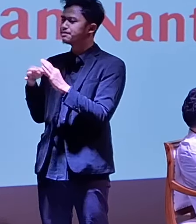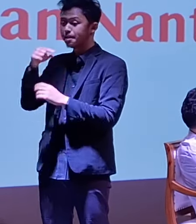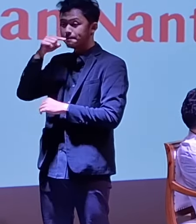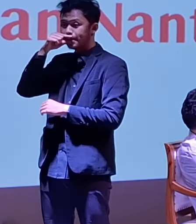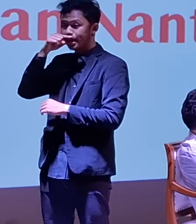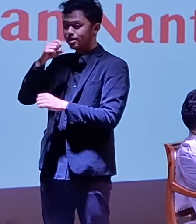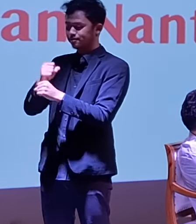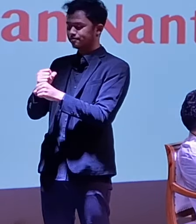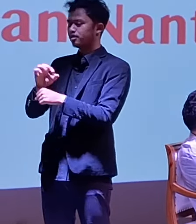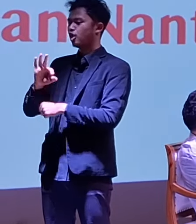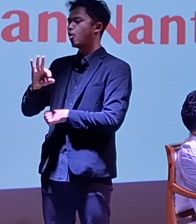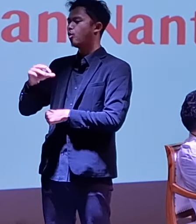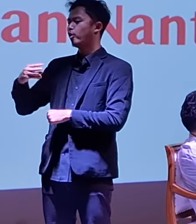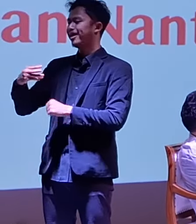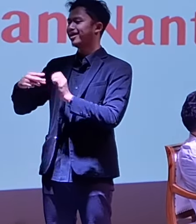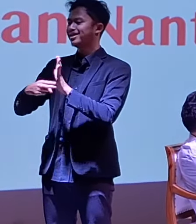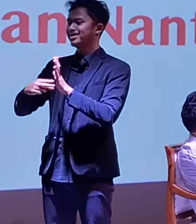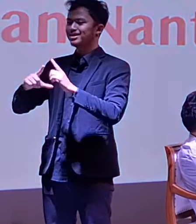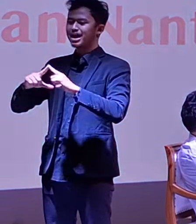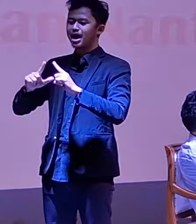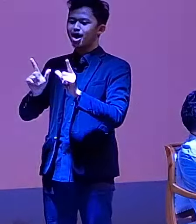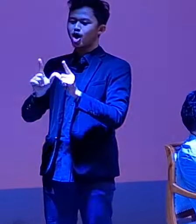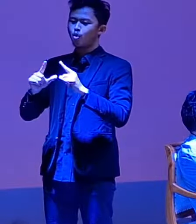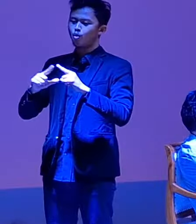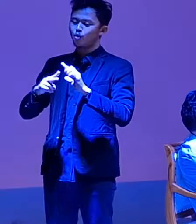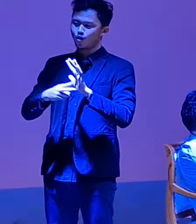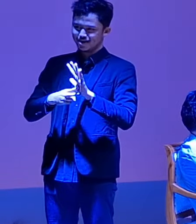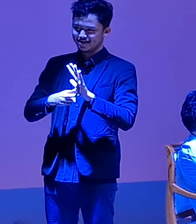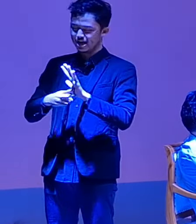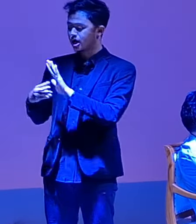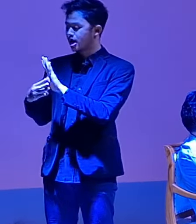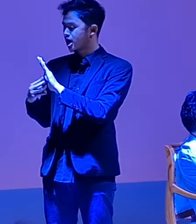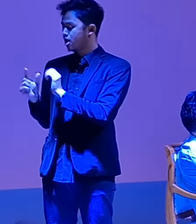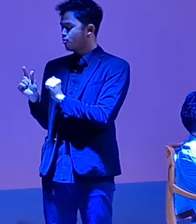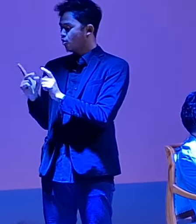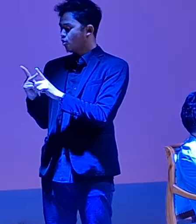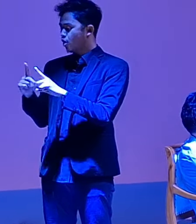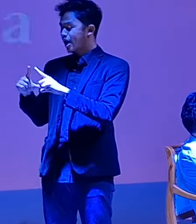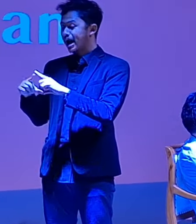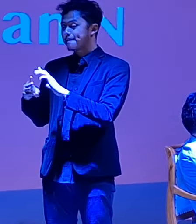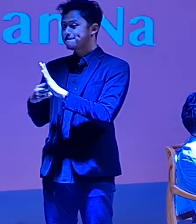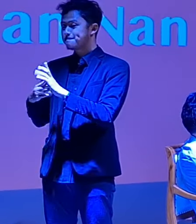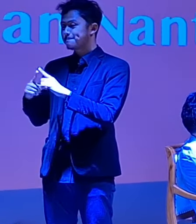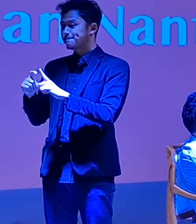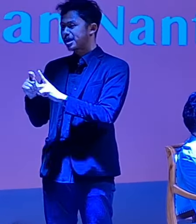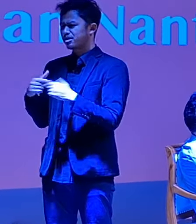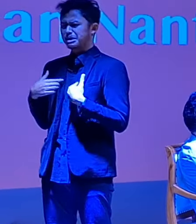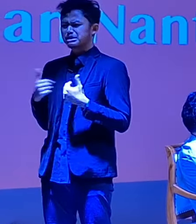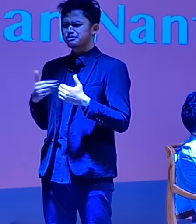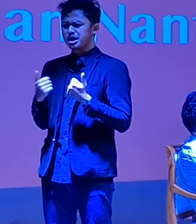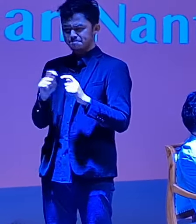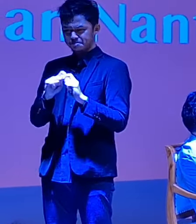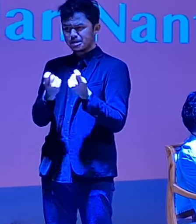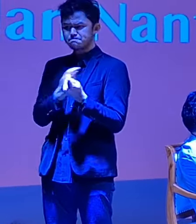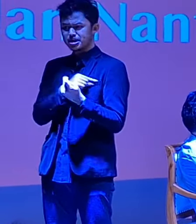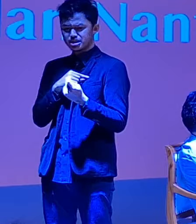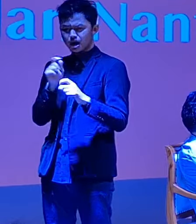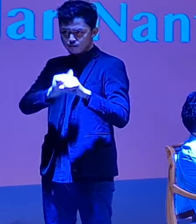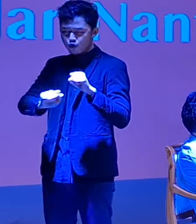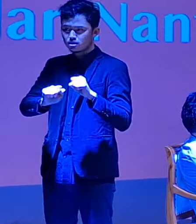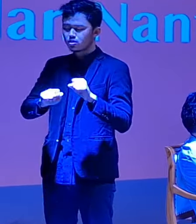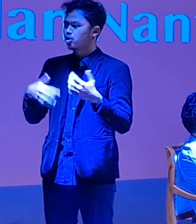Muhammad, beliau yang memimpin, dan kita buat tim baru untuk menyiapkan Frankfurt Book Fair. Dan di